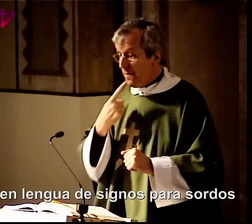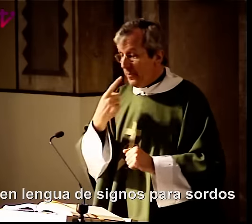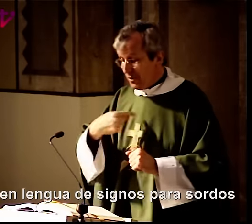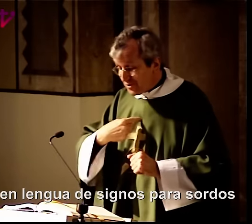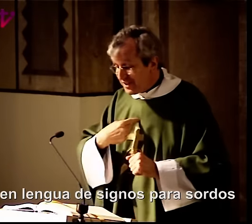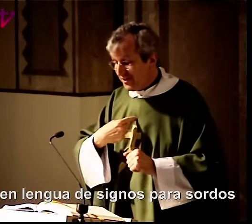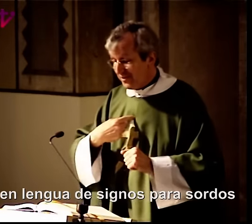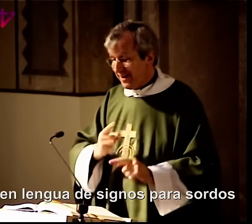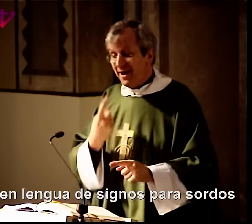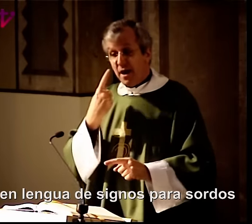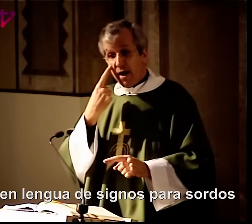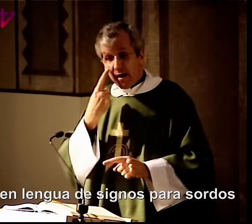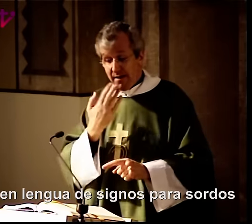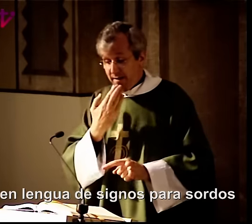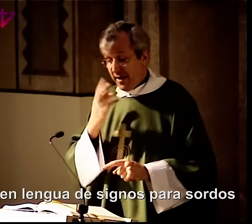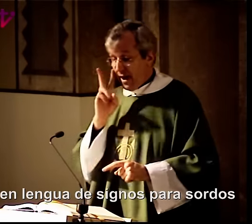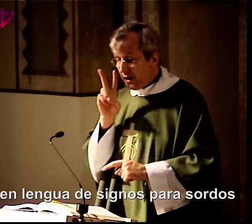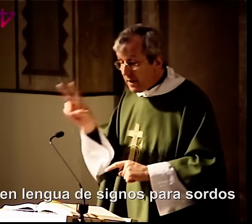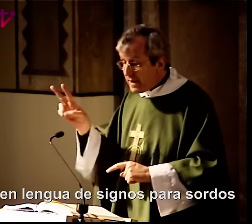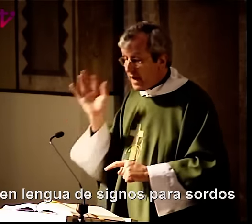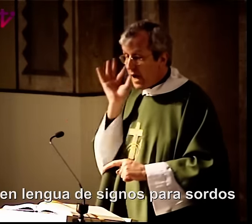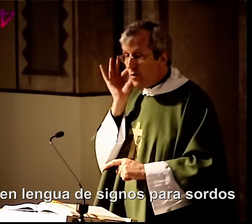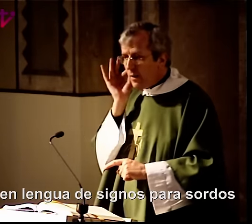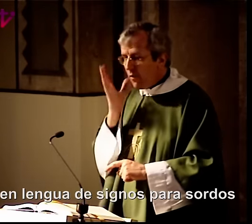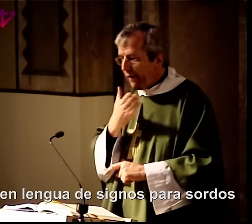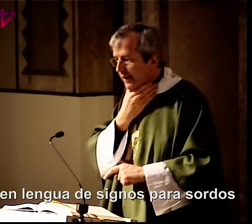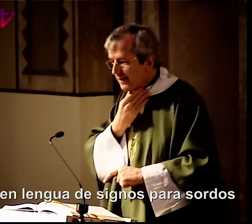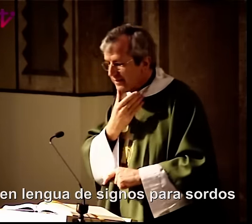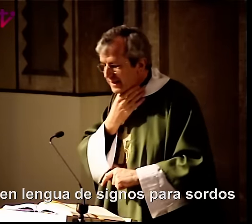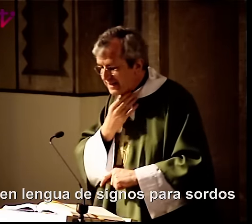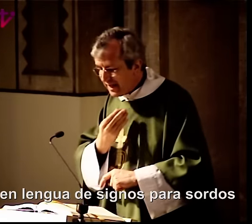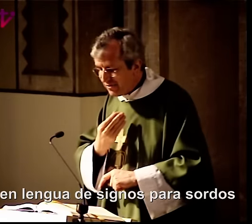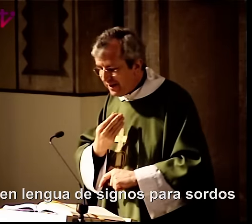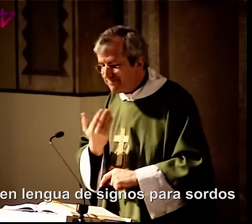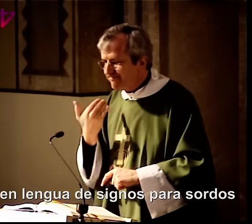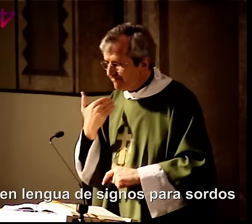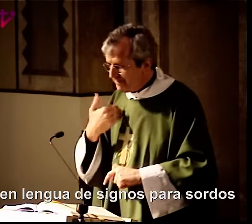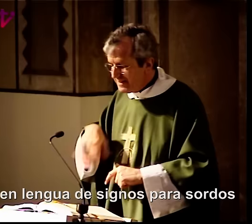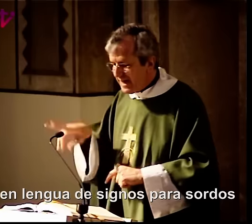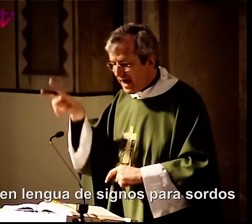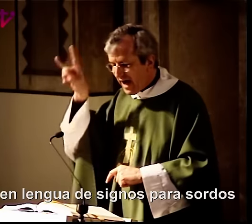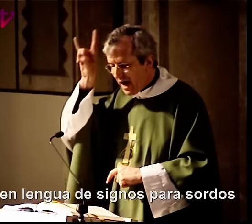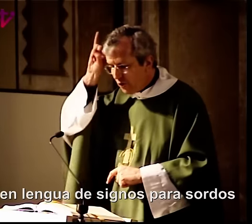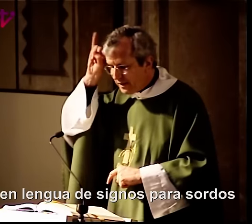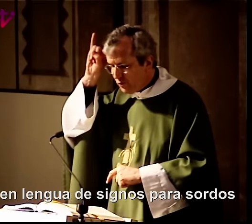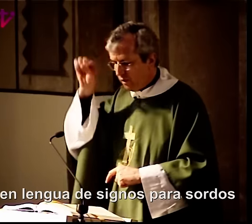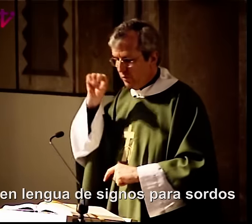Pero yo os digo, el que mira a una mujer deseándola, ya ha cometido